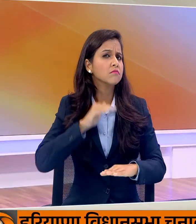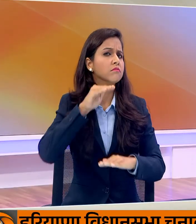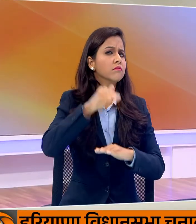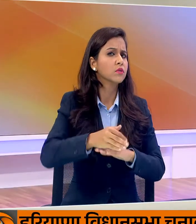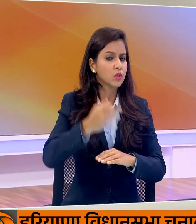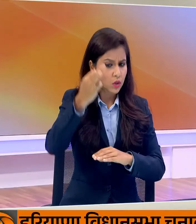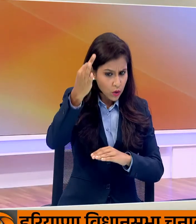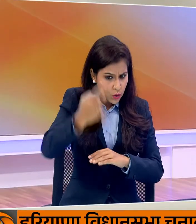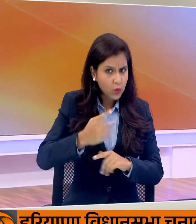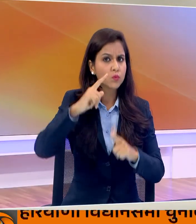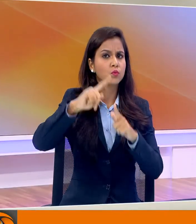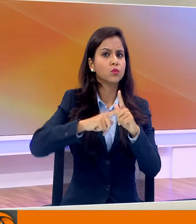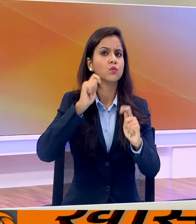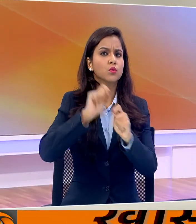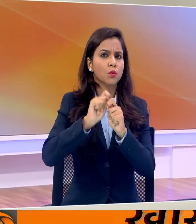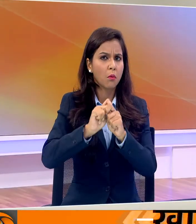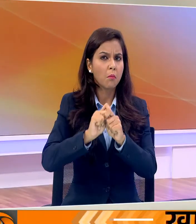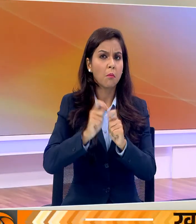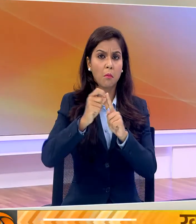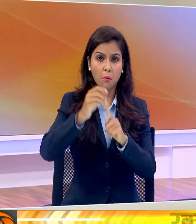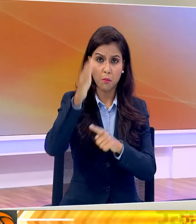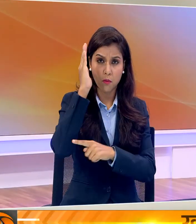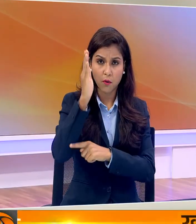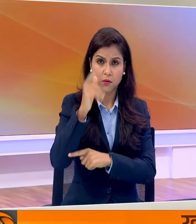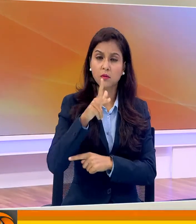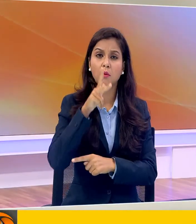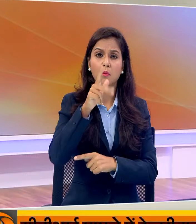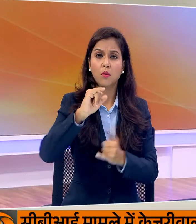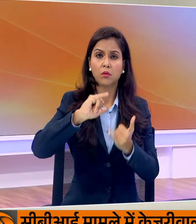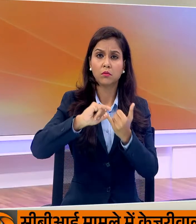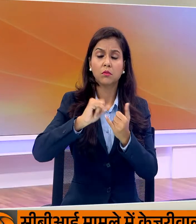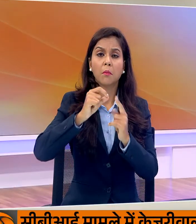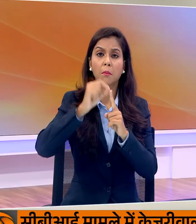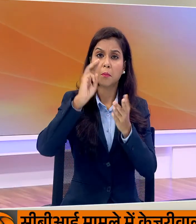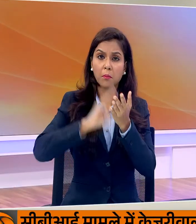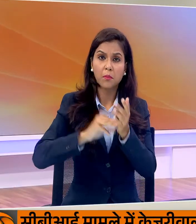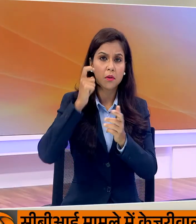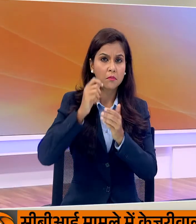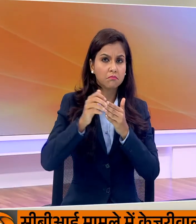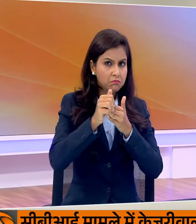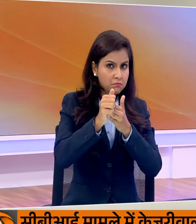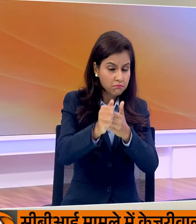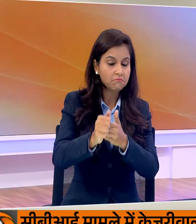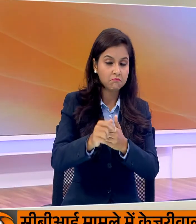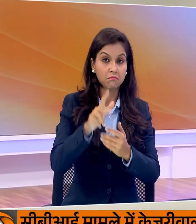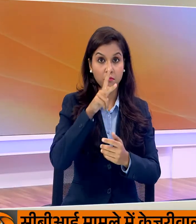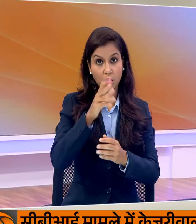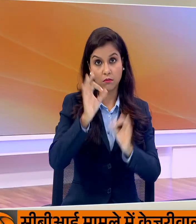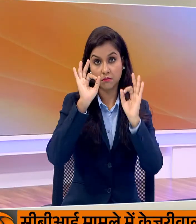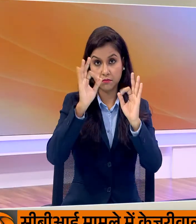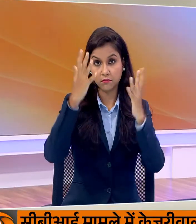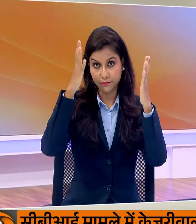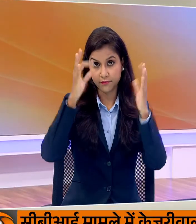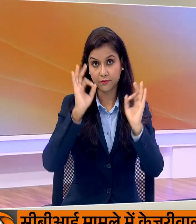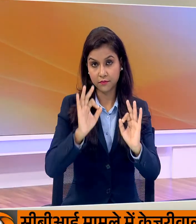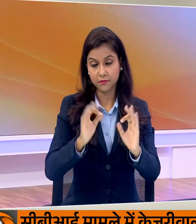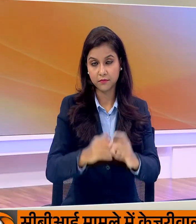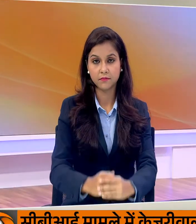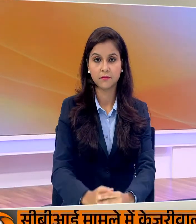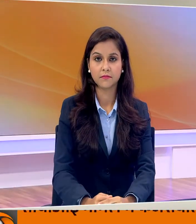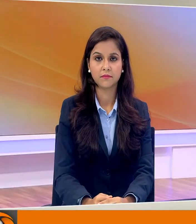नवाचार बढ़ेगा। प्रोफेसर अजय कुमार सूद ने इसके लिए प्रधानमंत्री के नेतृत्व की सराहना भी की।